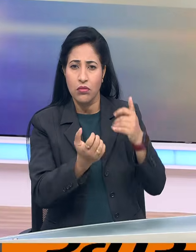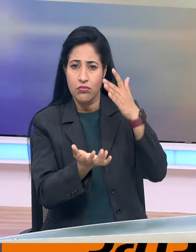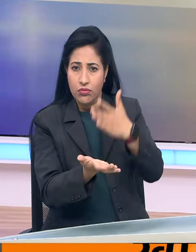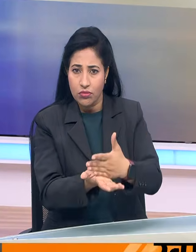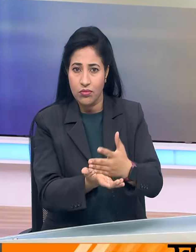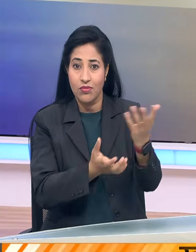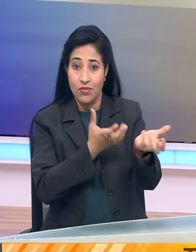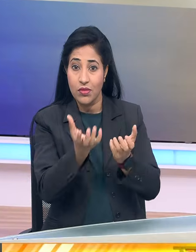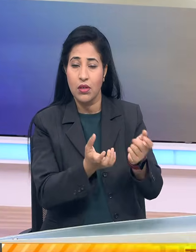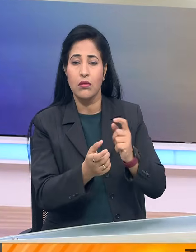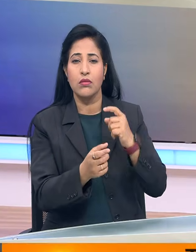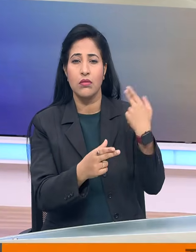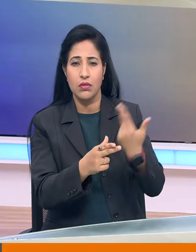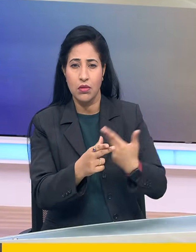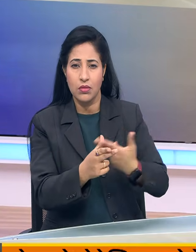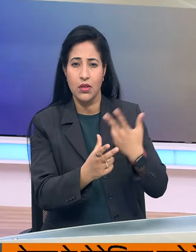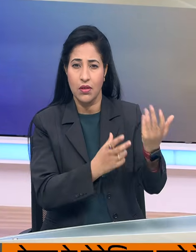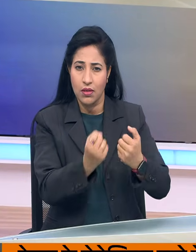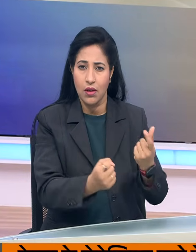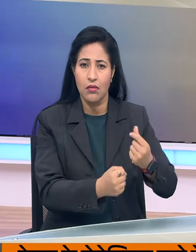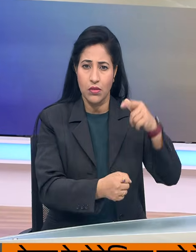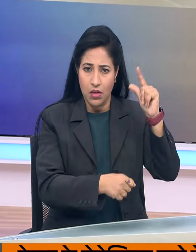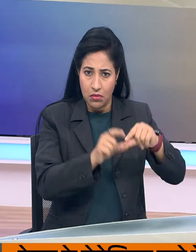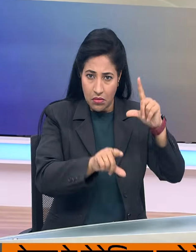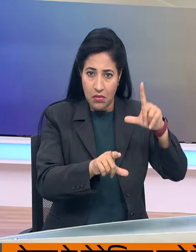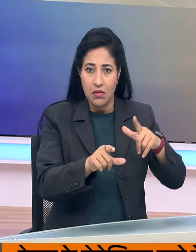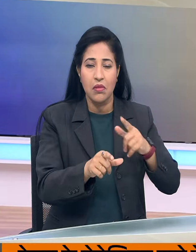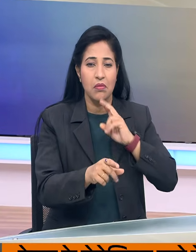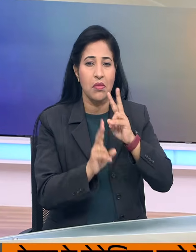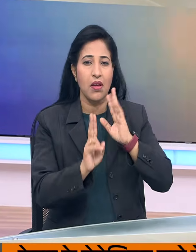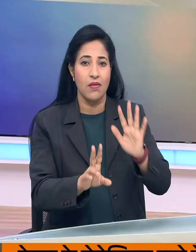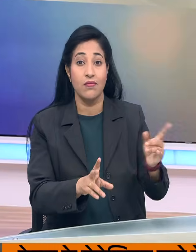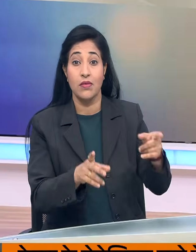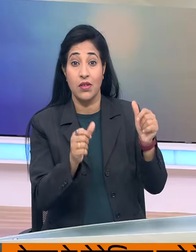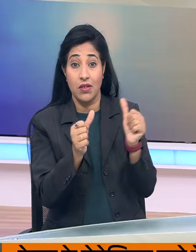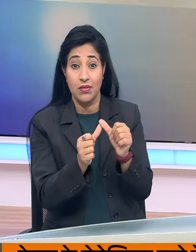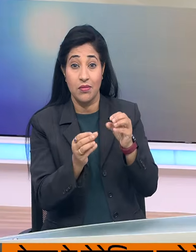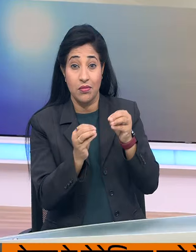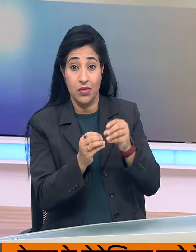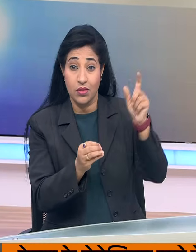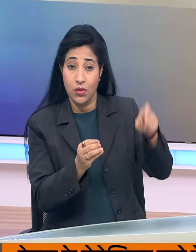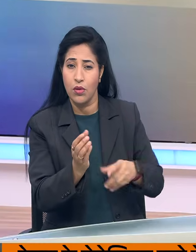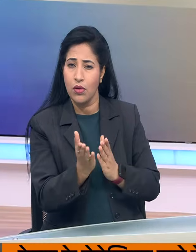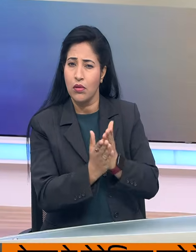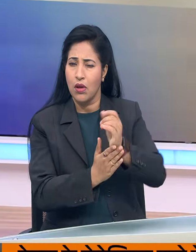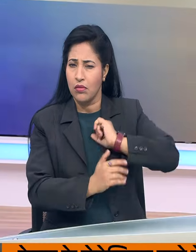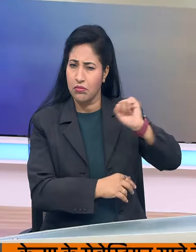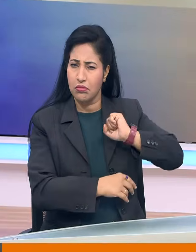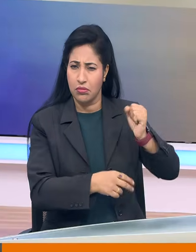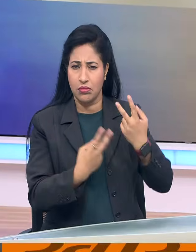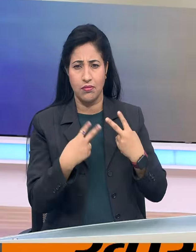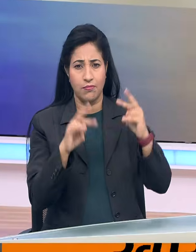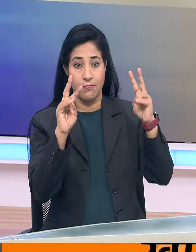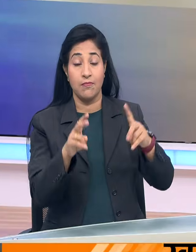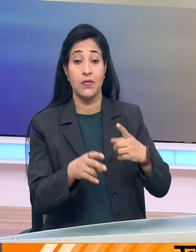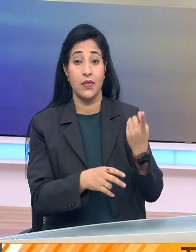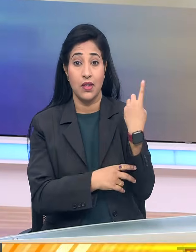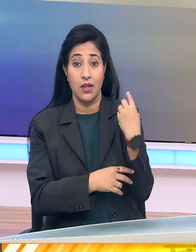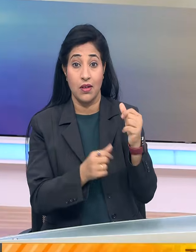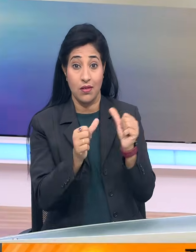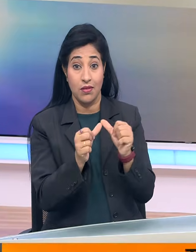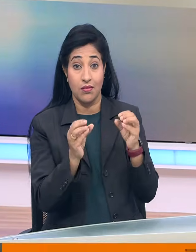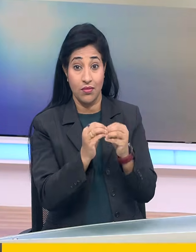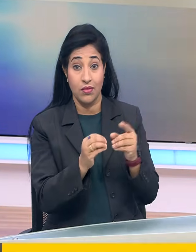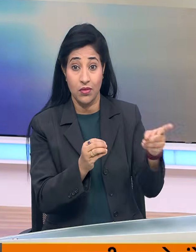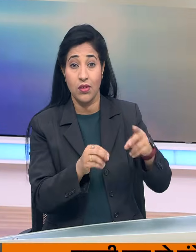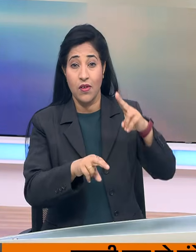बाजार में सब्जी खरीदती और मोल भाव करती नजर आईं। वहीं अभिषेक बनर्जी भी लगातार प्रचार कर रहे हैं। कल अभिषेक बनर्जी